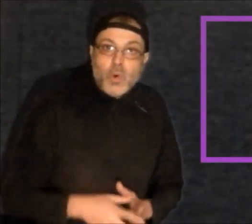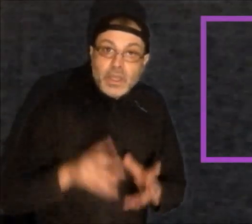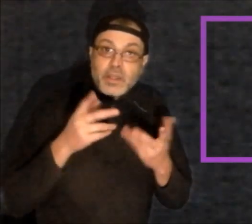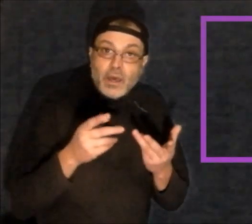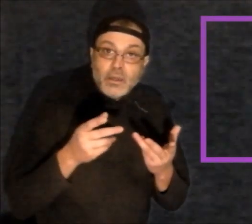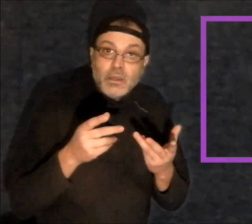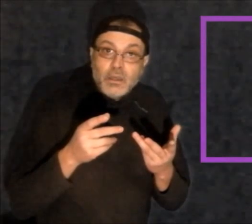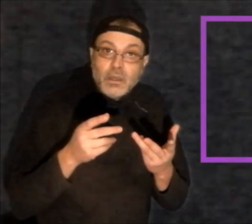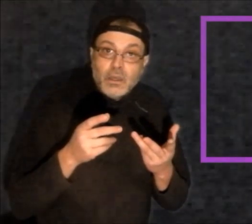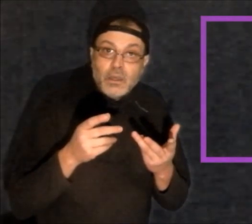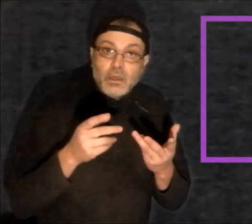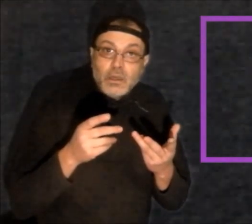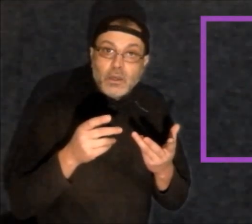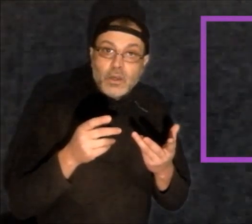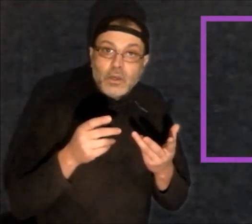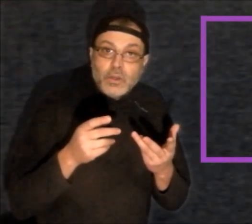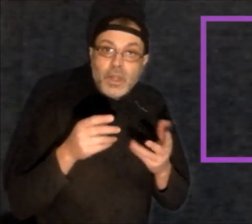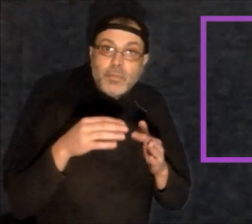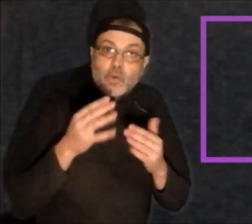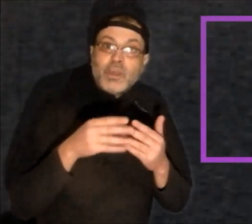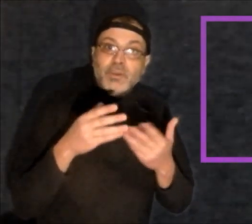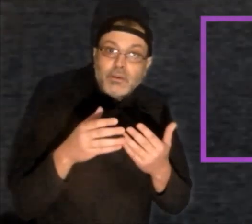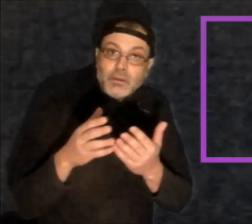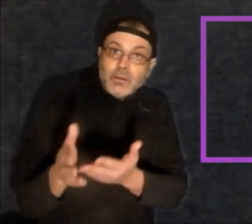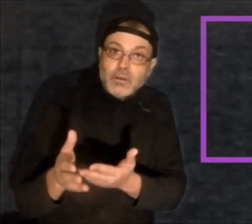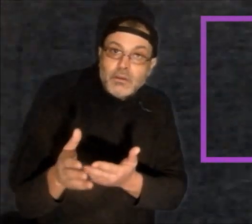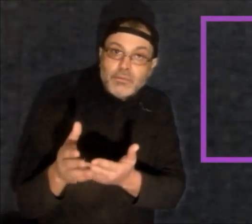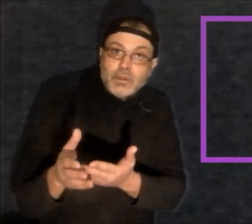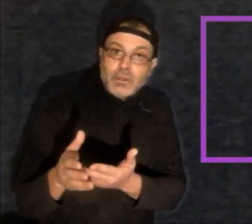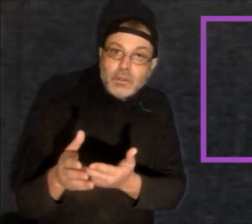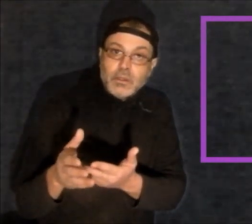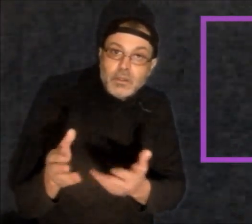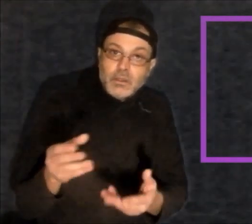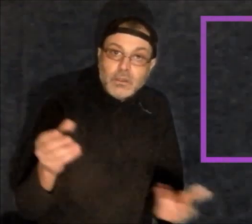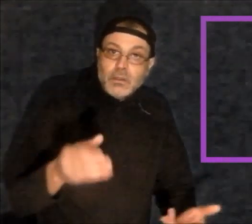وإذا نعمل نقطة في في